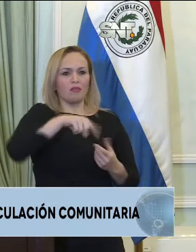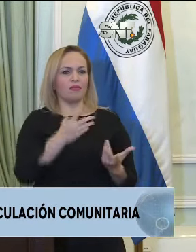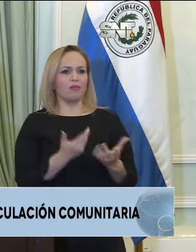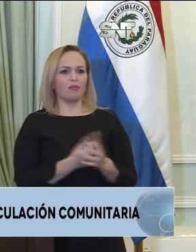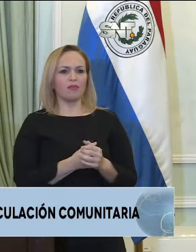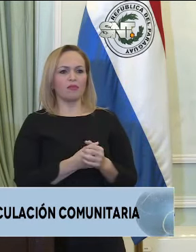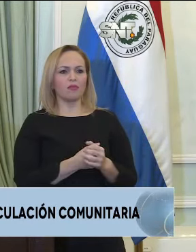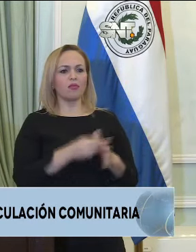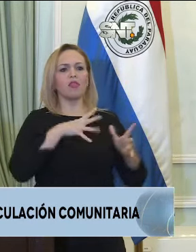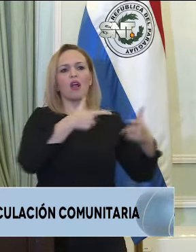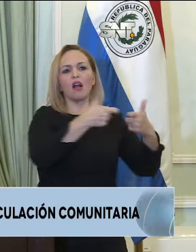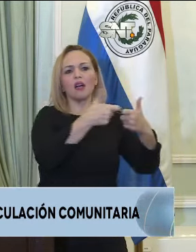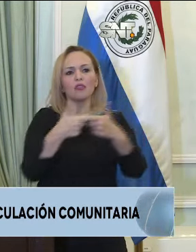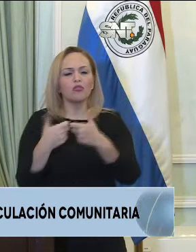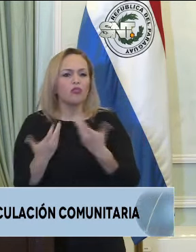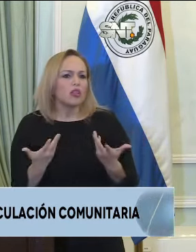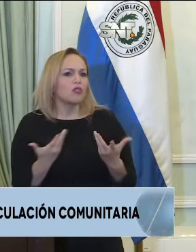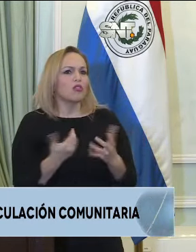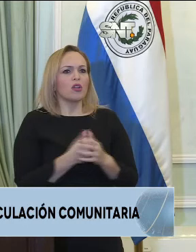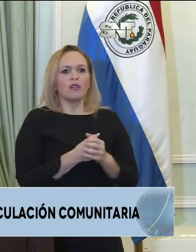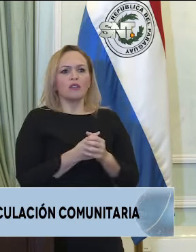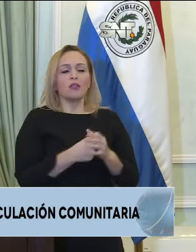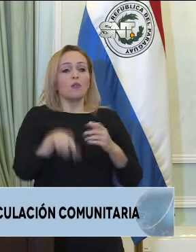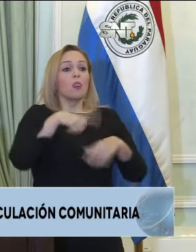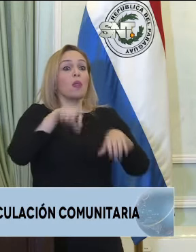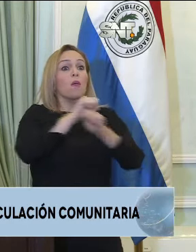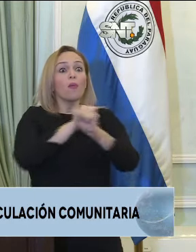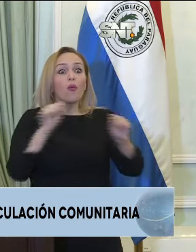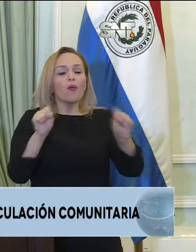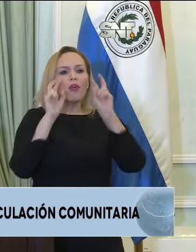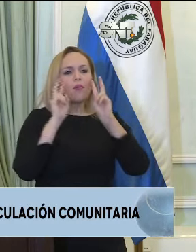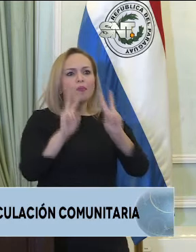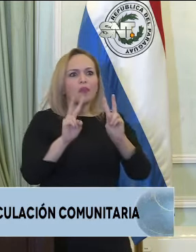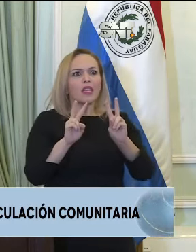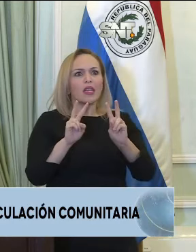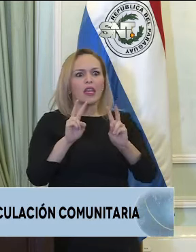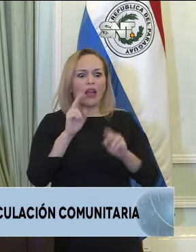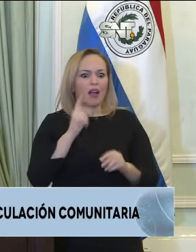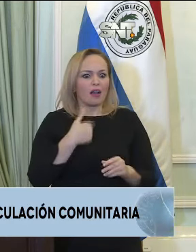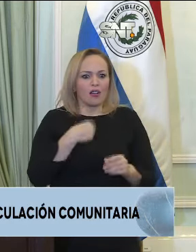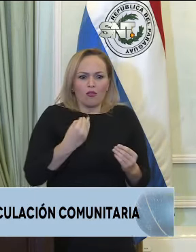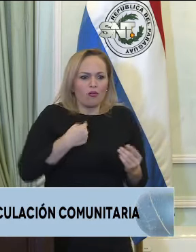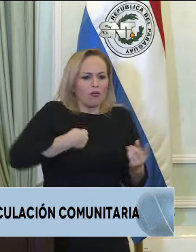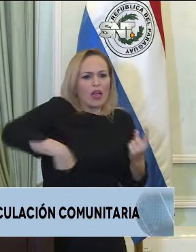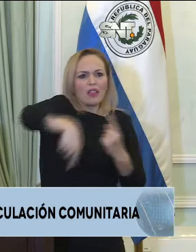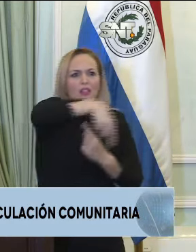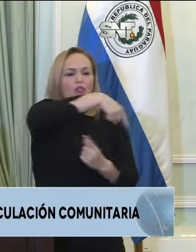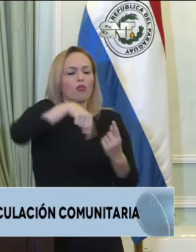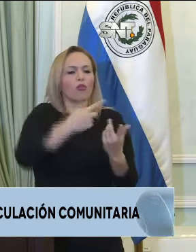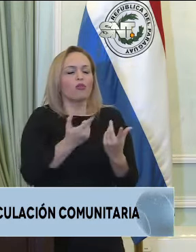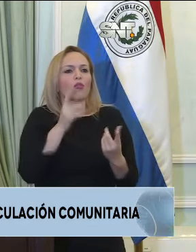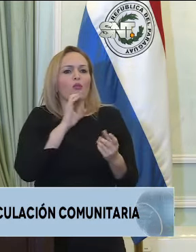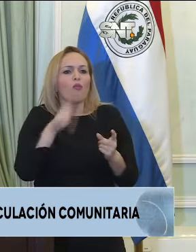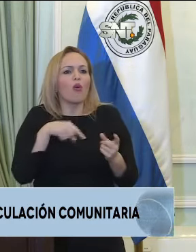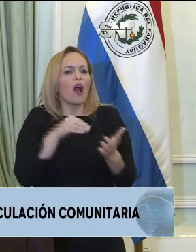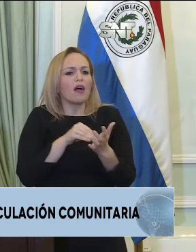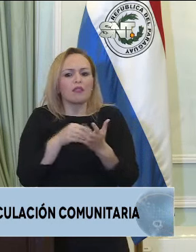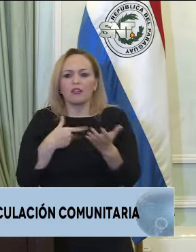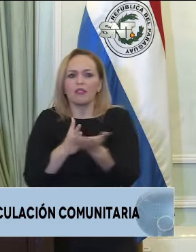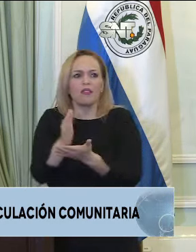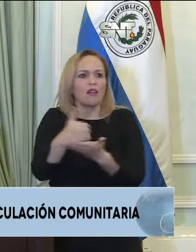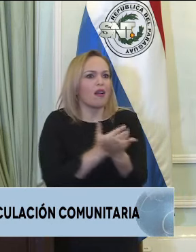las asociaciones, de que podamos mirar a nuestro entorno, mirar nuestros vínculos, mirar nuestro, digamos, a las personas